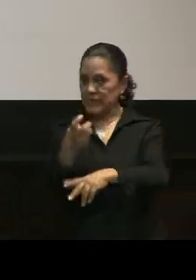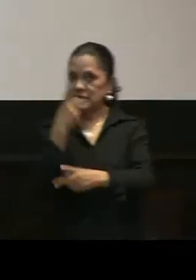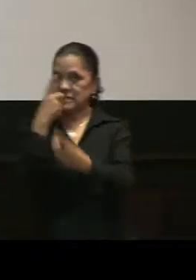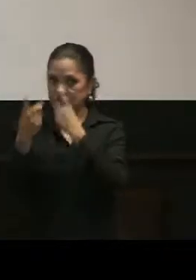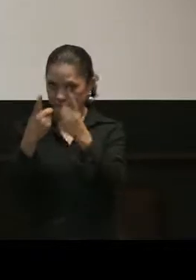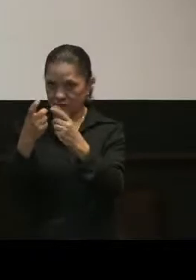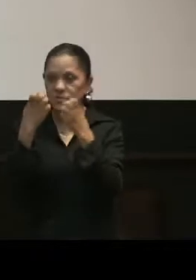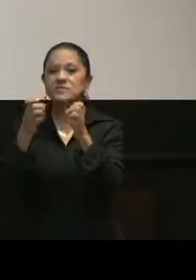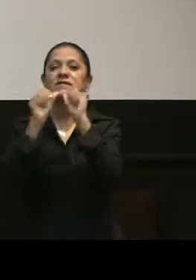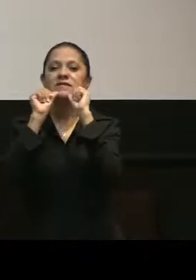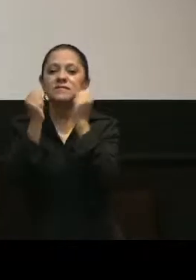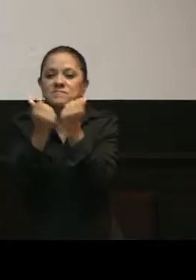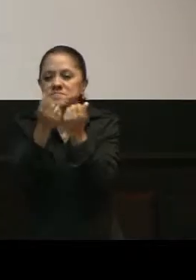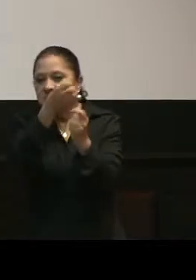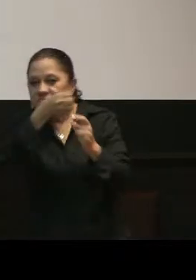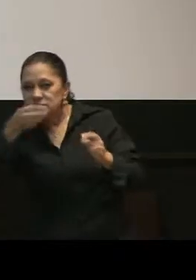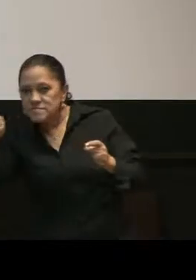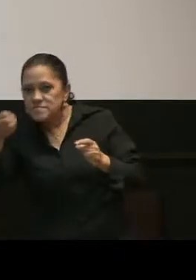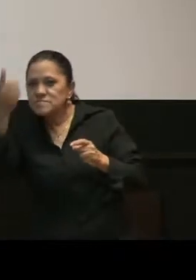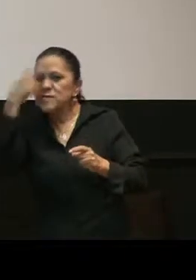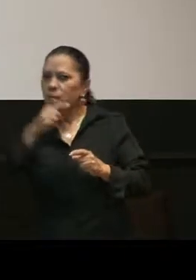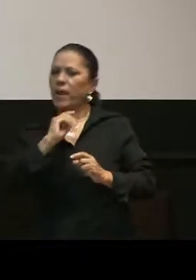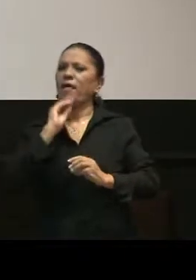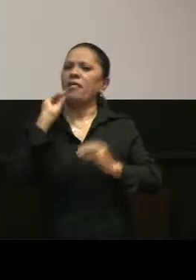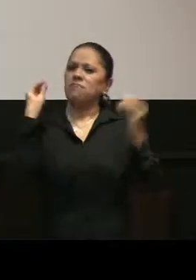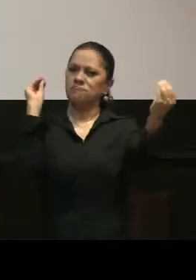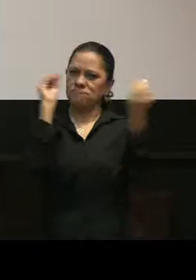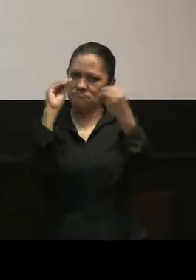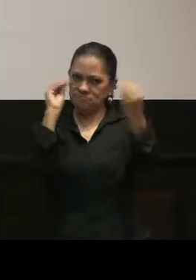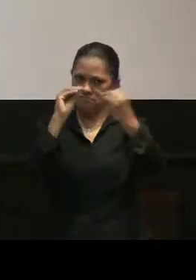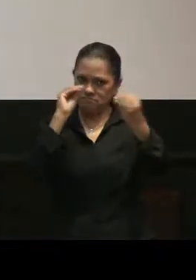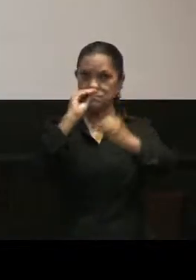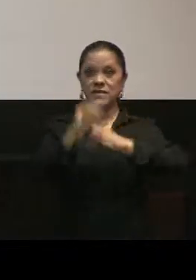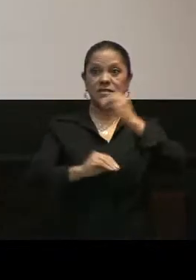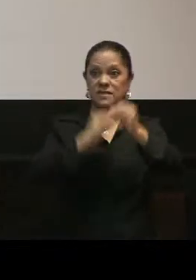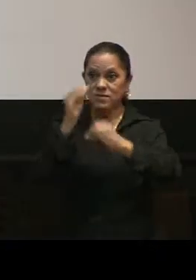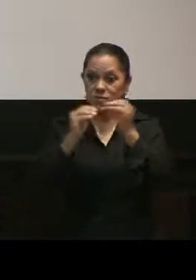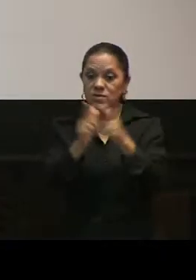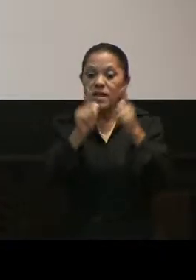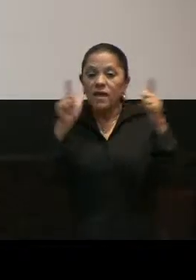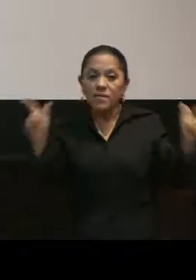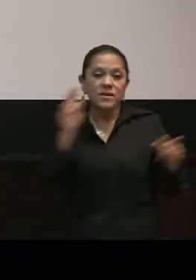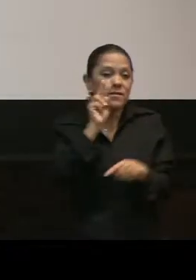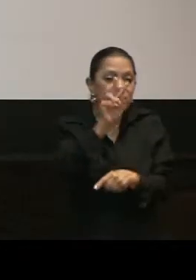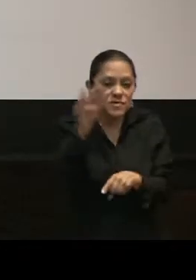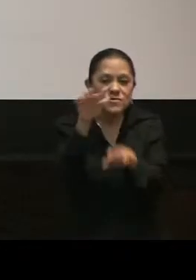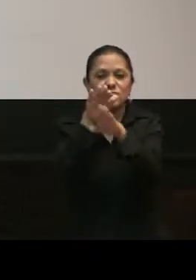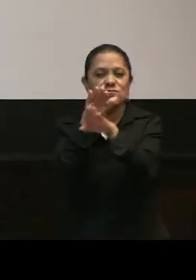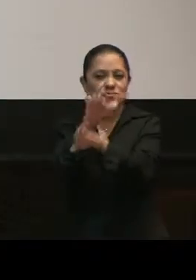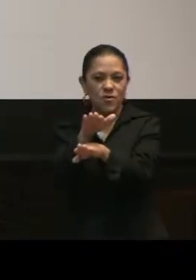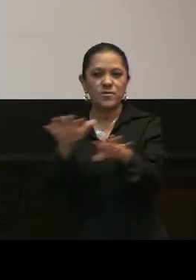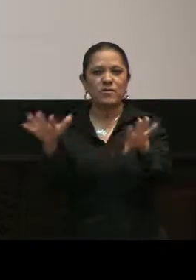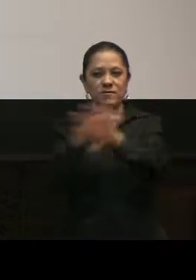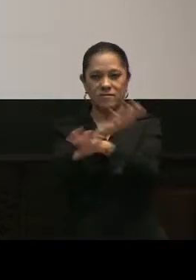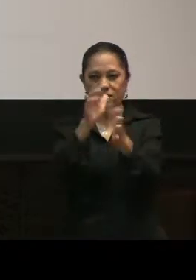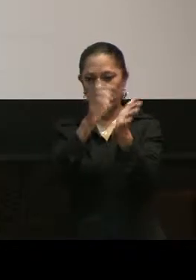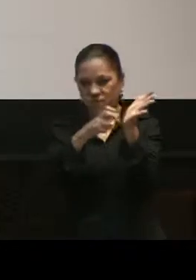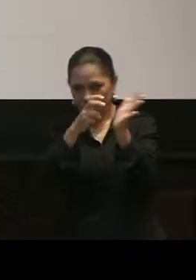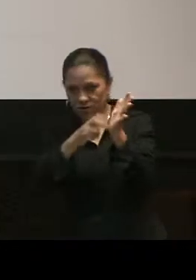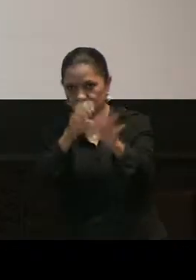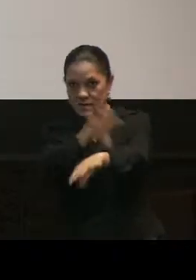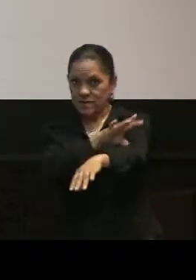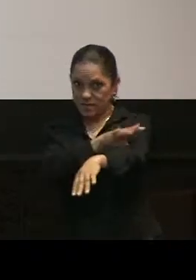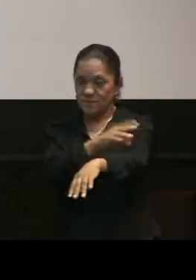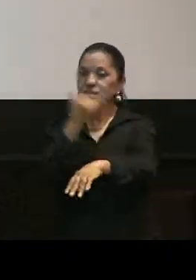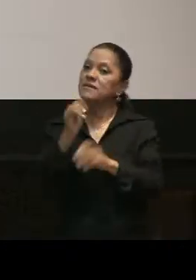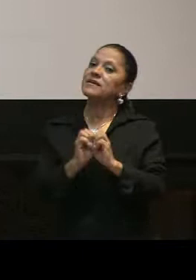está organizado para discutir y ampliar la visión acerca de la reforma energética. Y